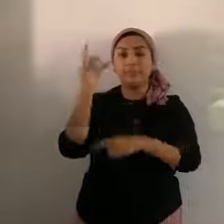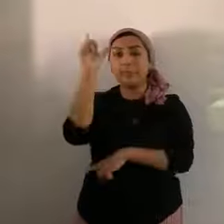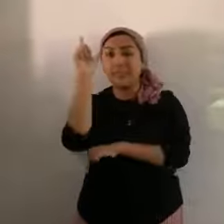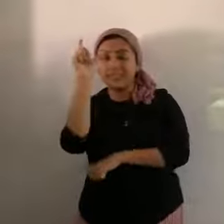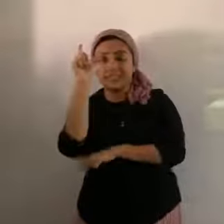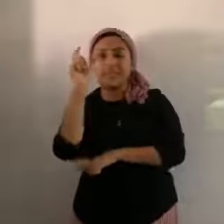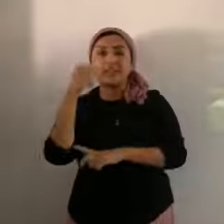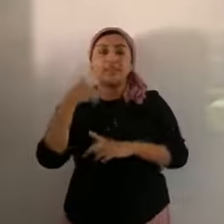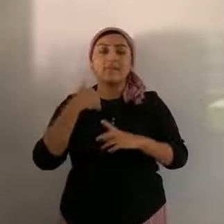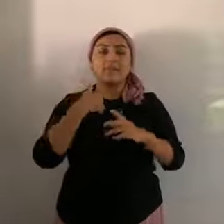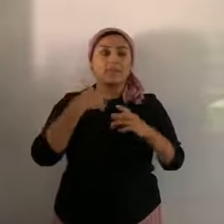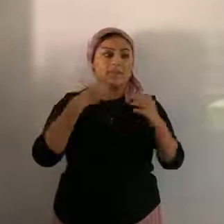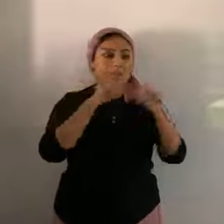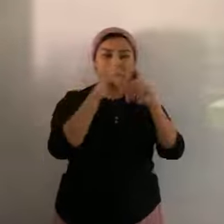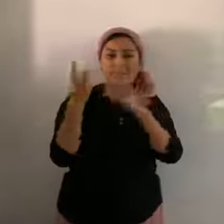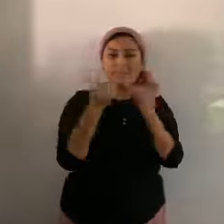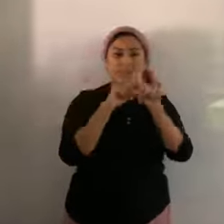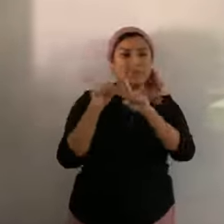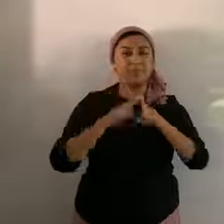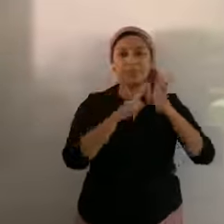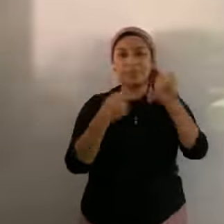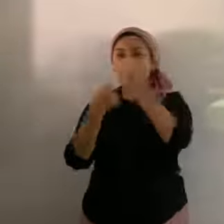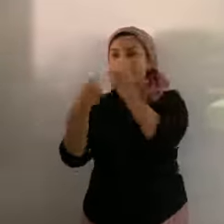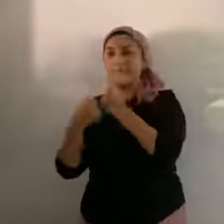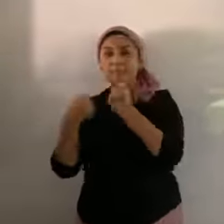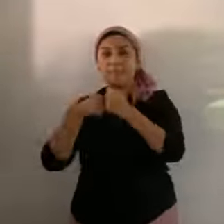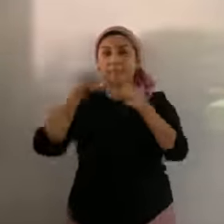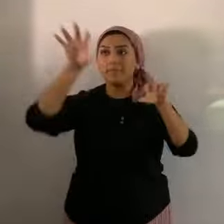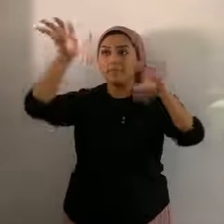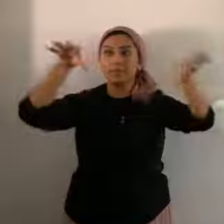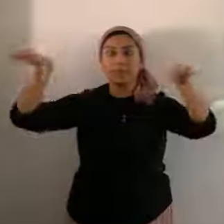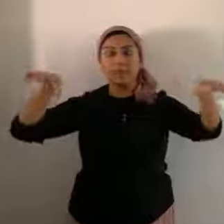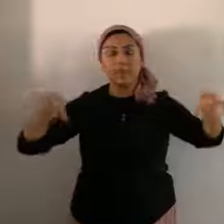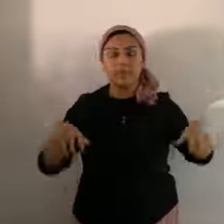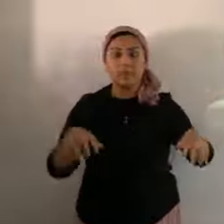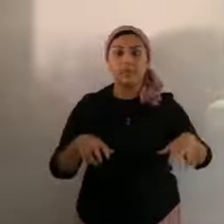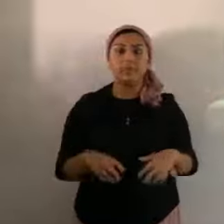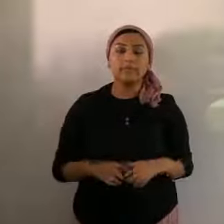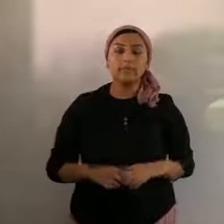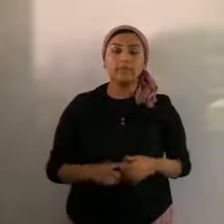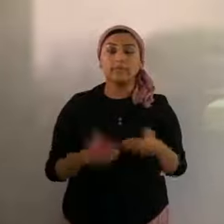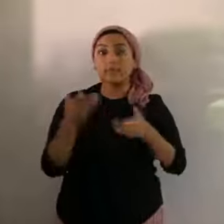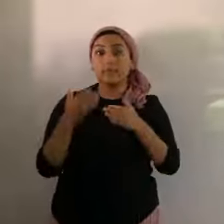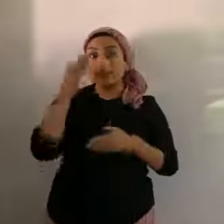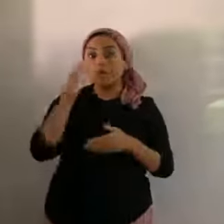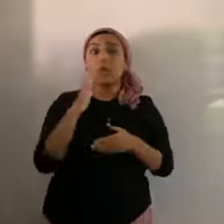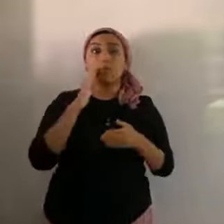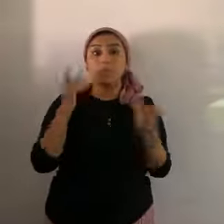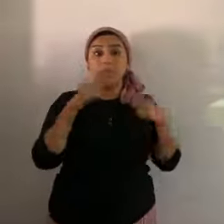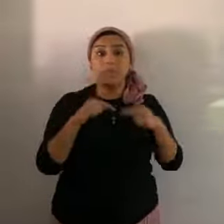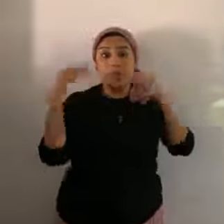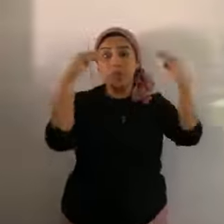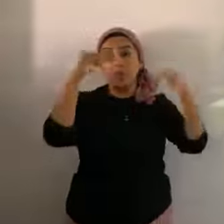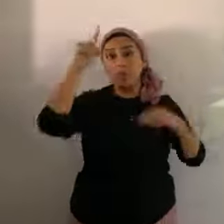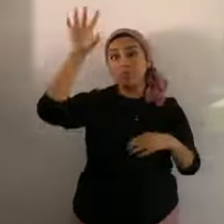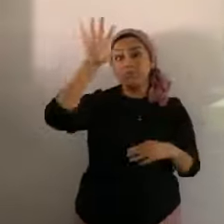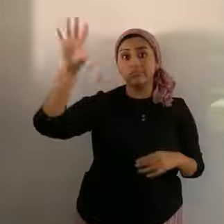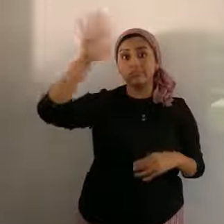hay un conflicto ya verbal, pero puede ser que se desate también en algo de guerra, o una guerra más bien,